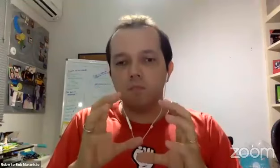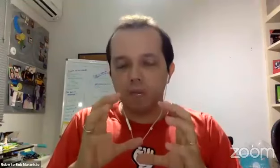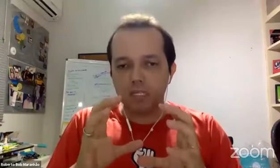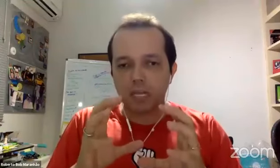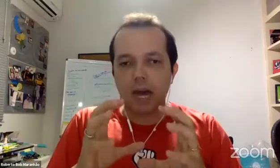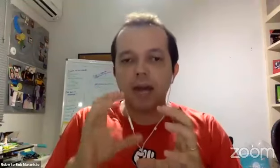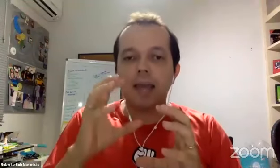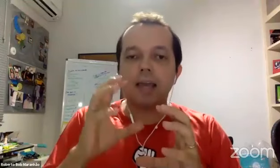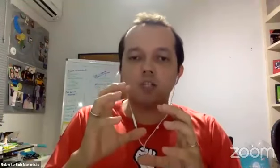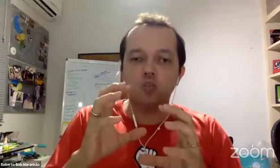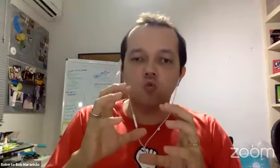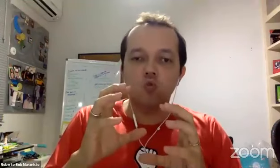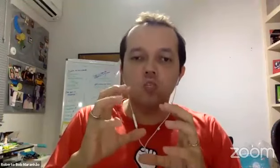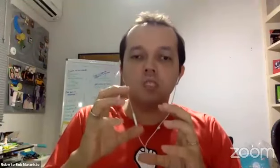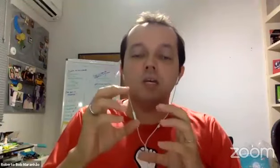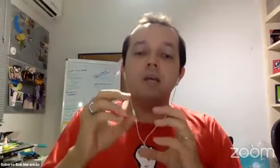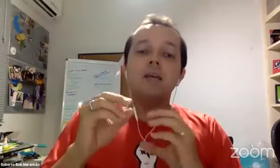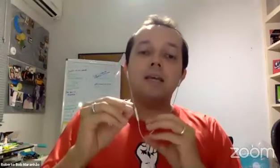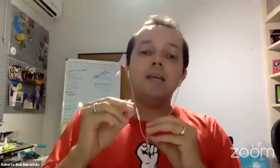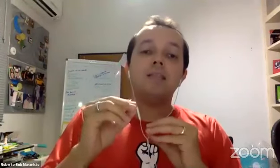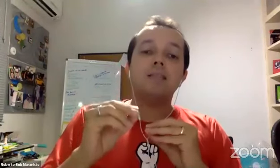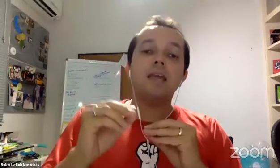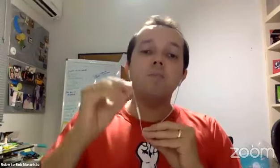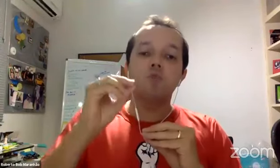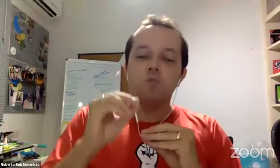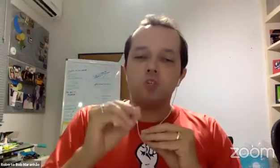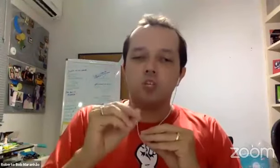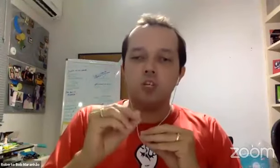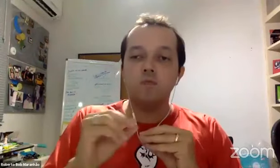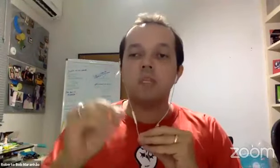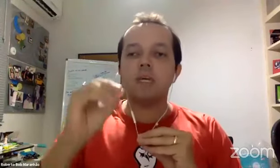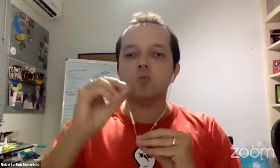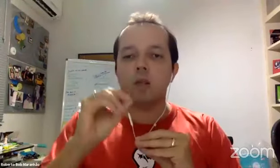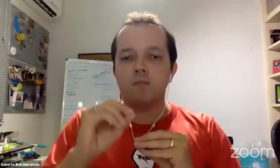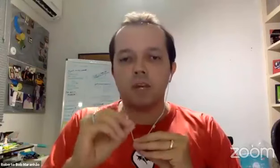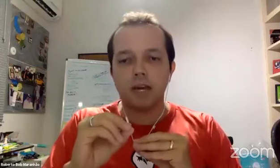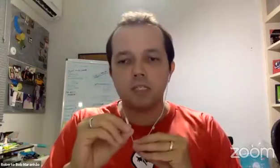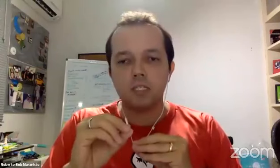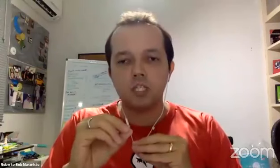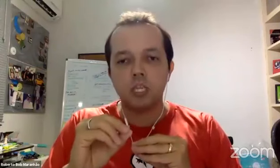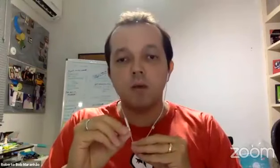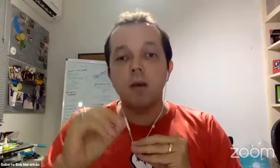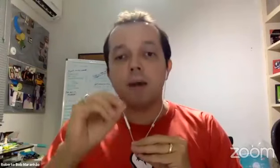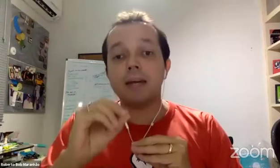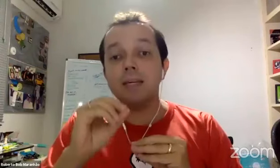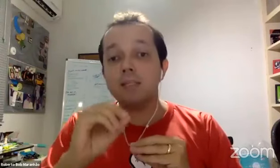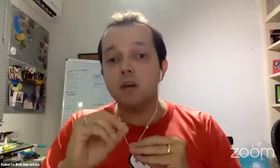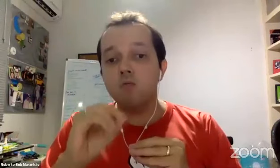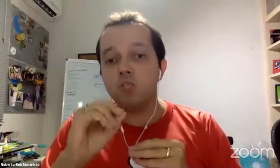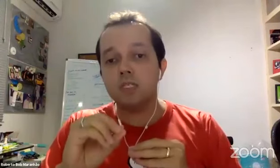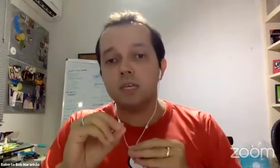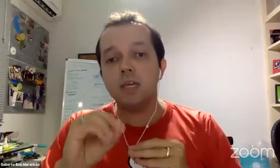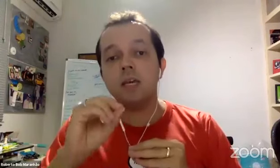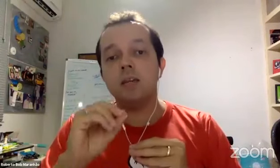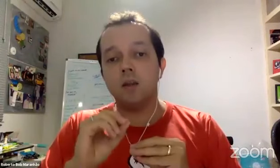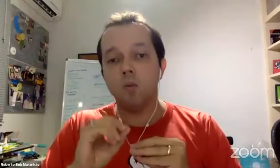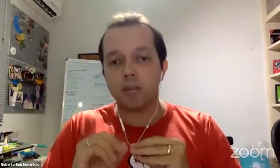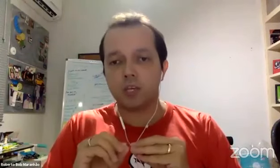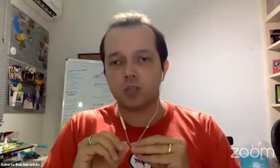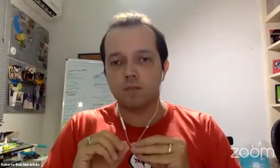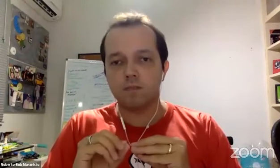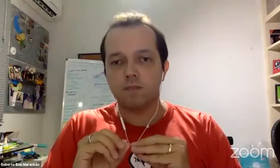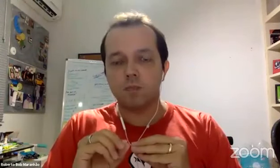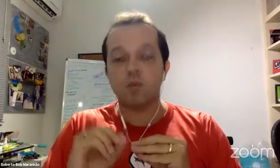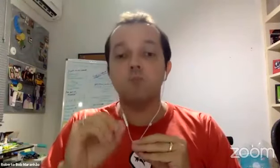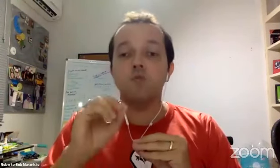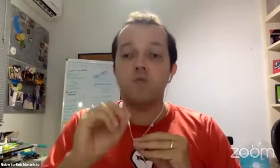há que se pensar em atitudes que têm por objetivo desqualificar esse sistema para então dizer que ele não